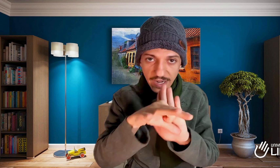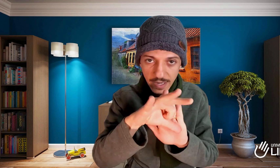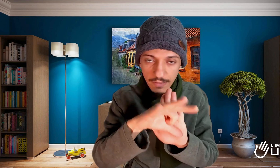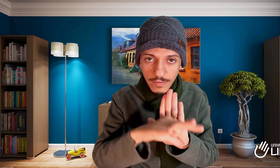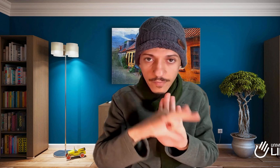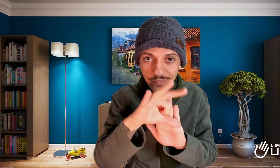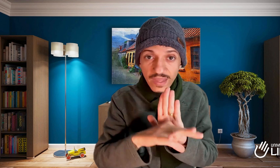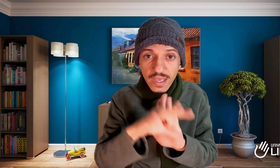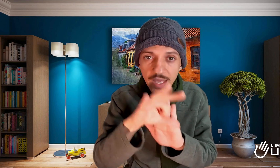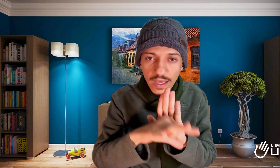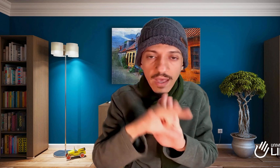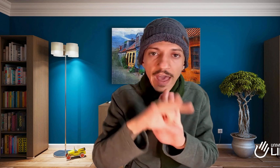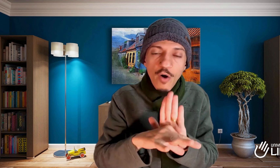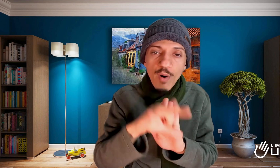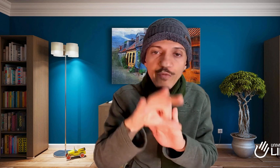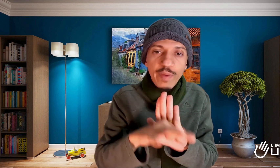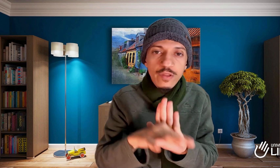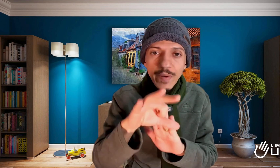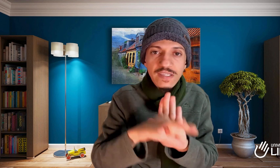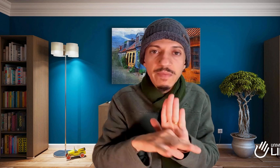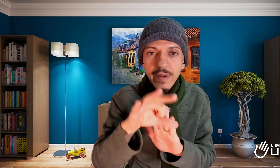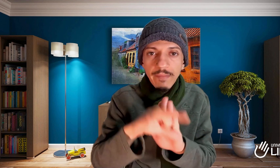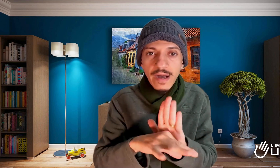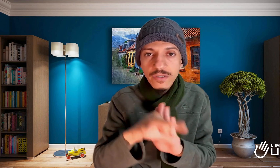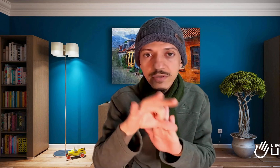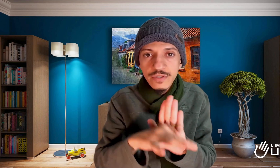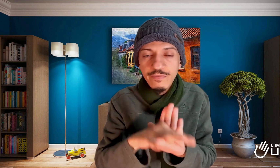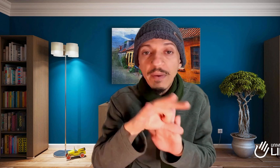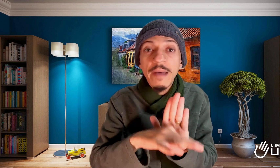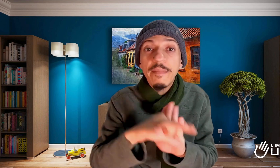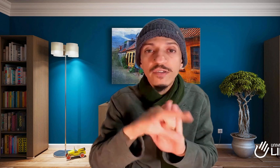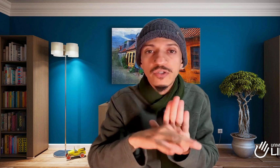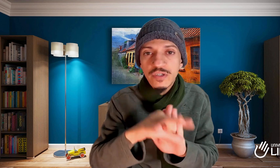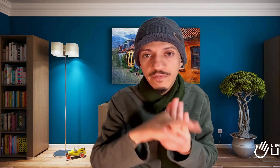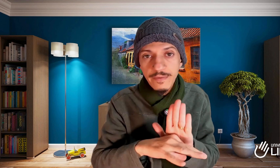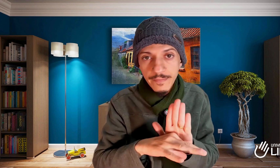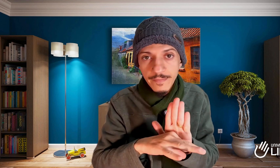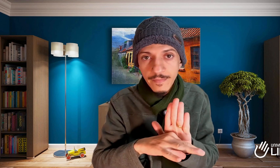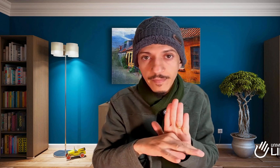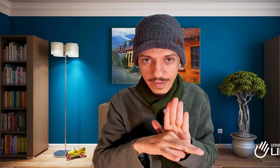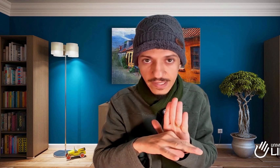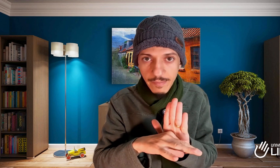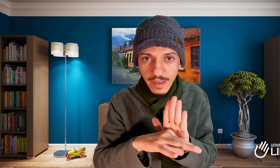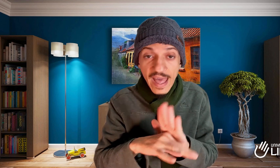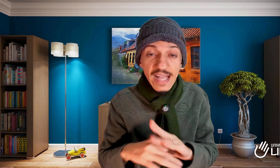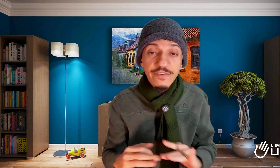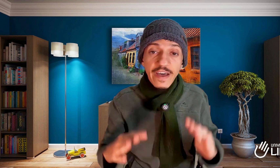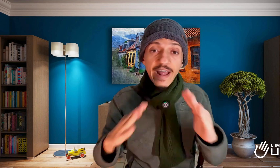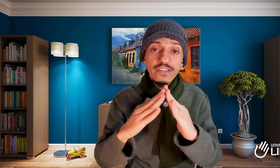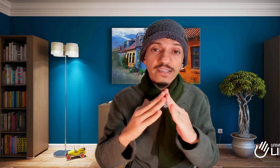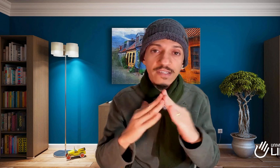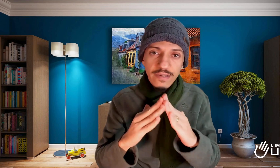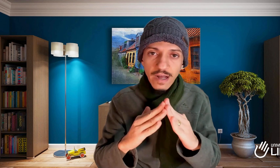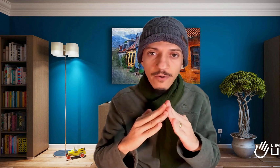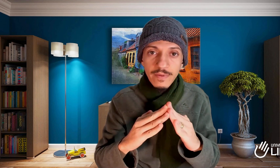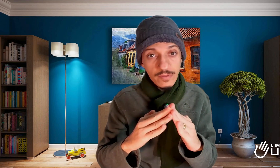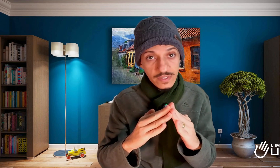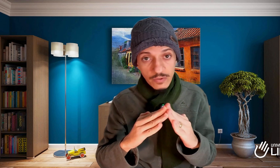esfregando. E é um movimento para cima e para baixo, de forma repetitiva. Percebe? É diferente desse sinal, que é o sinal de